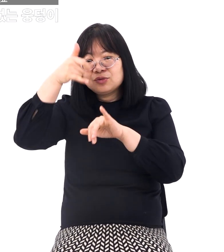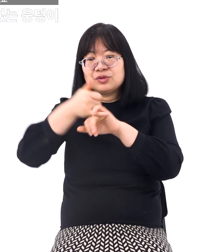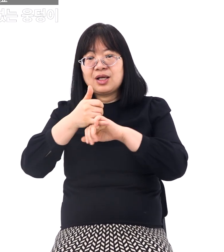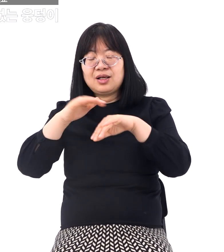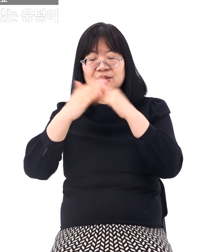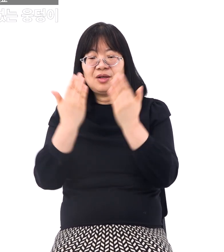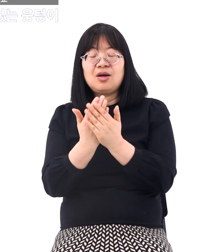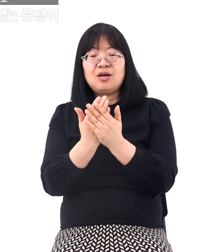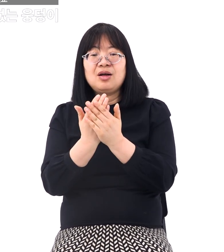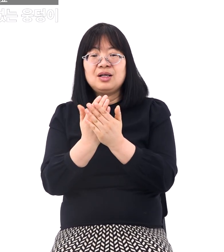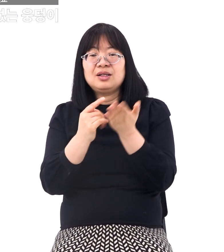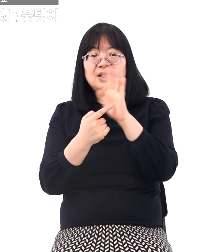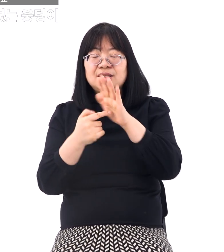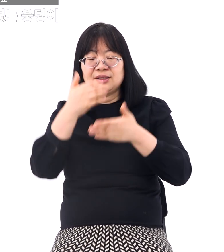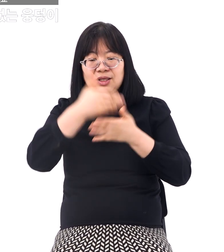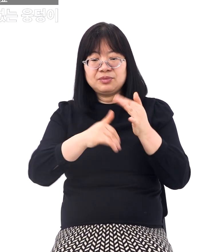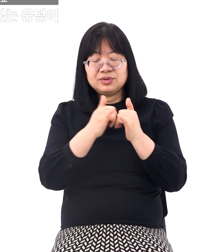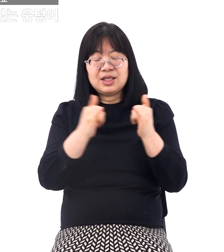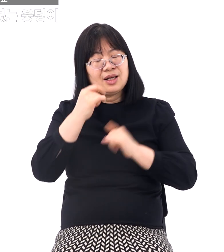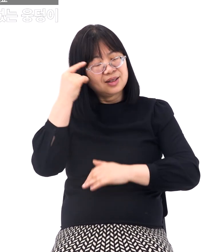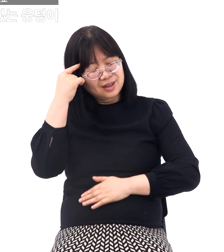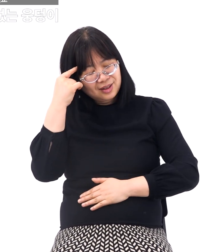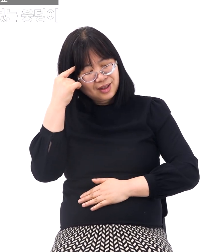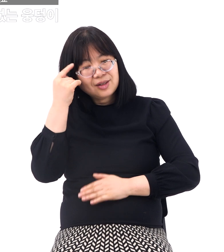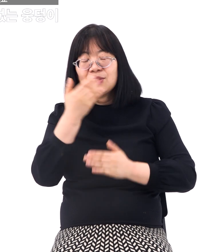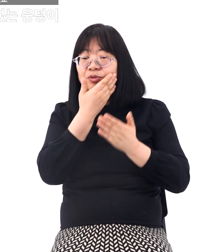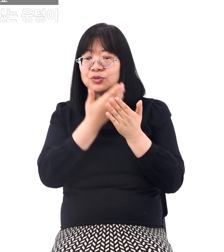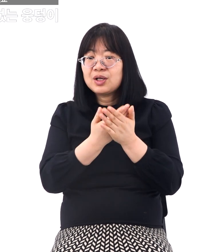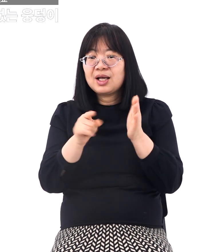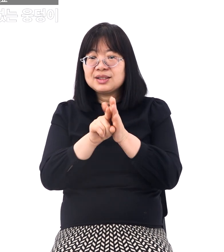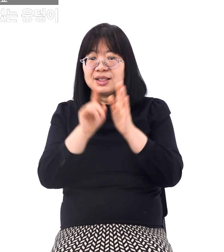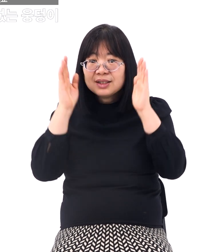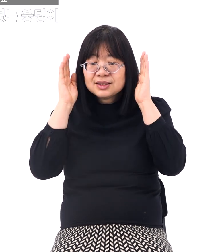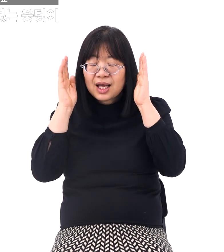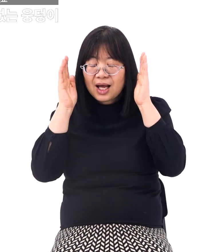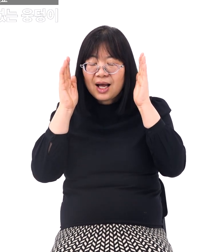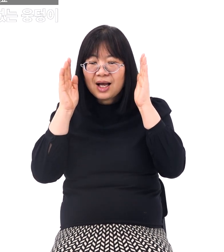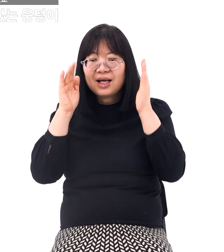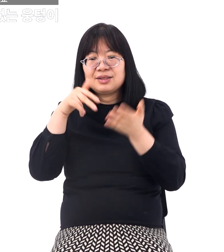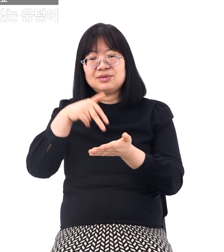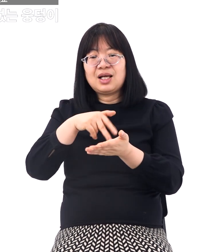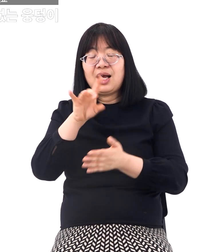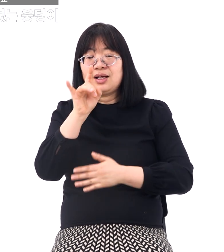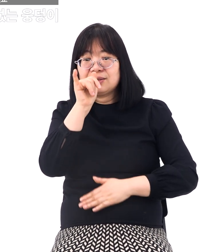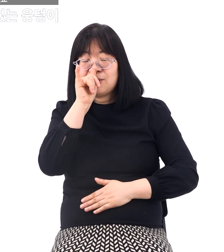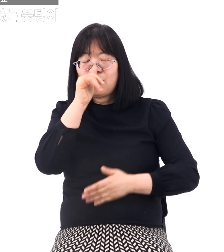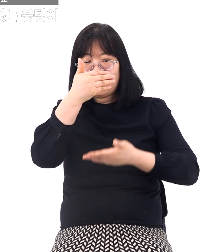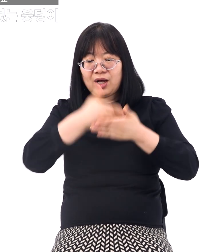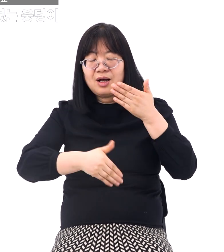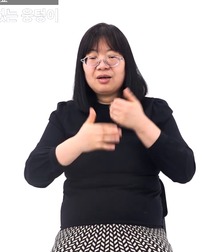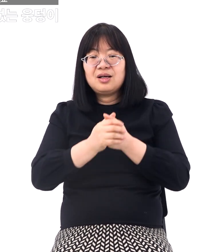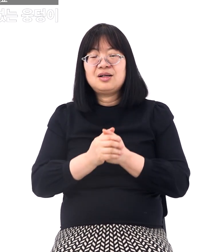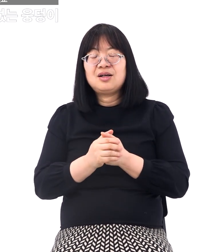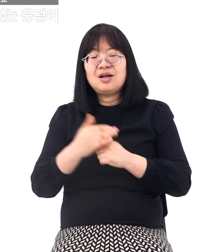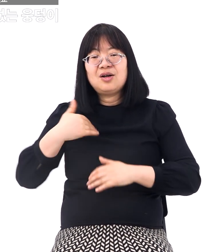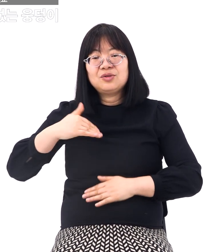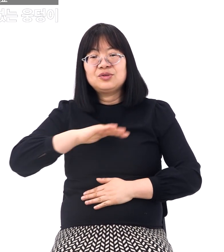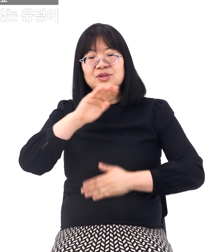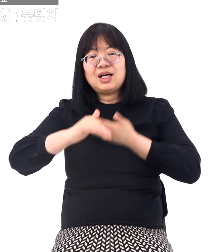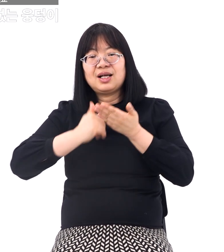전체의 남은 자 사상이라는 아주 중요한 신학 흐름이 하나 있는데, 남아서